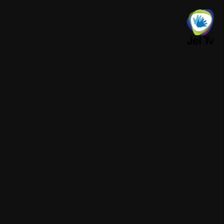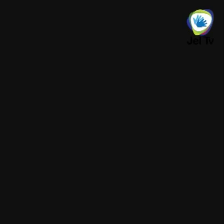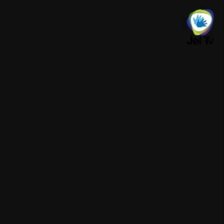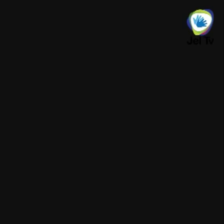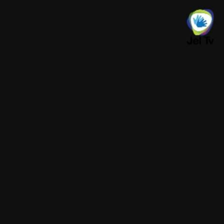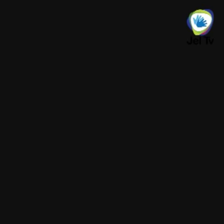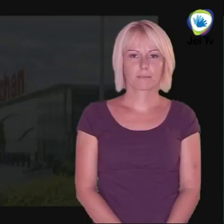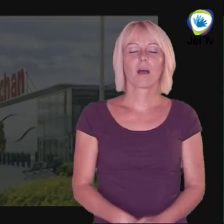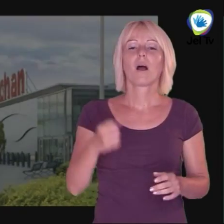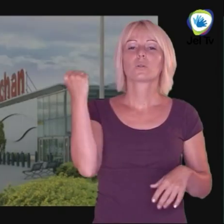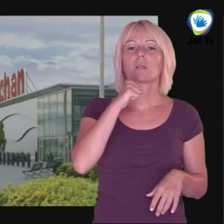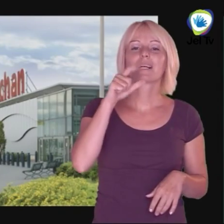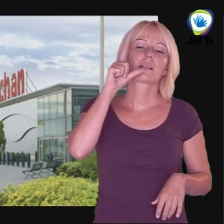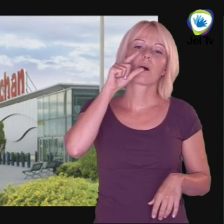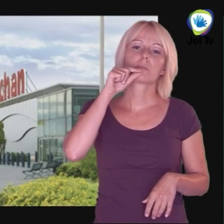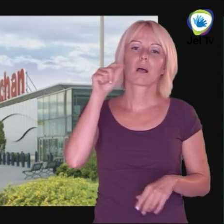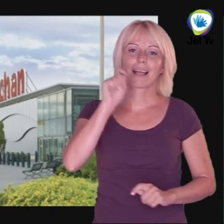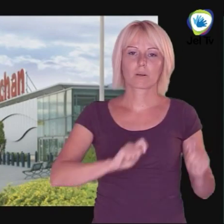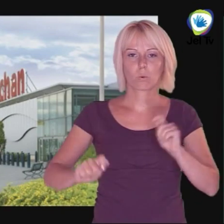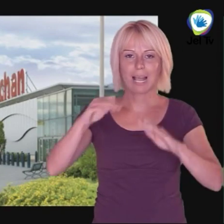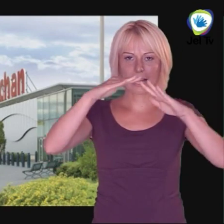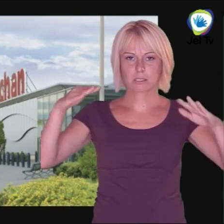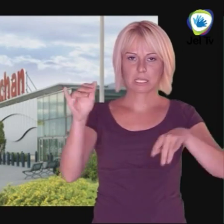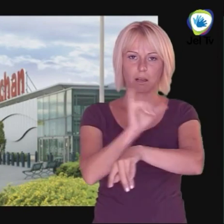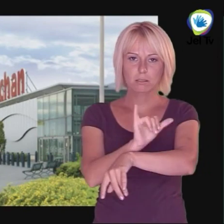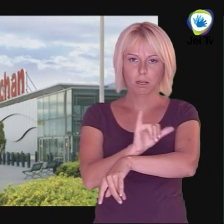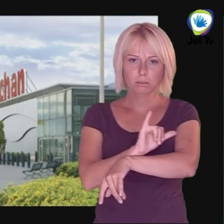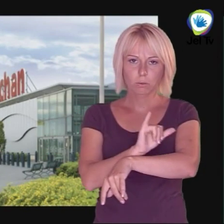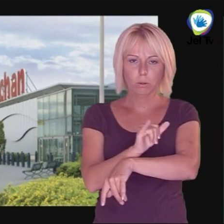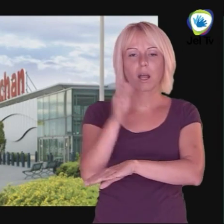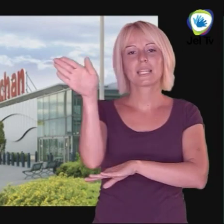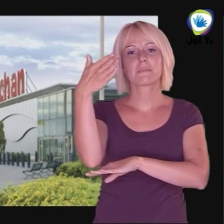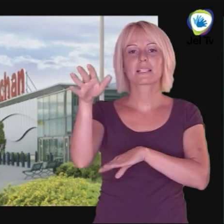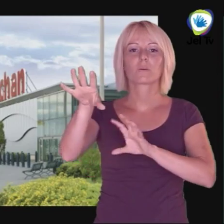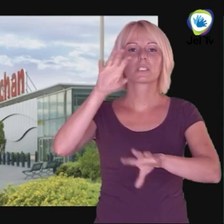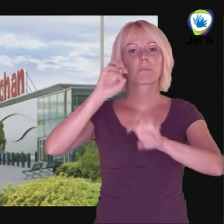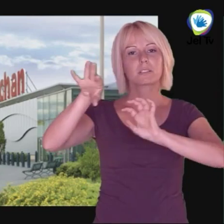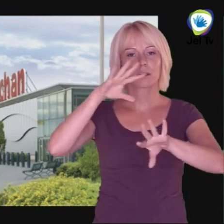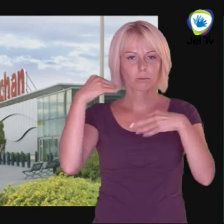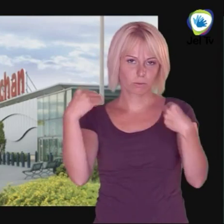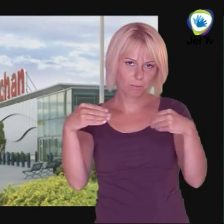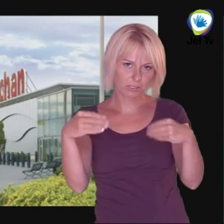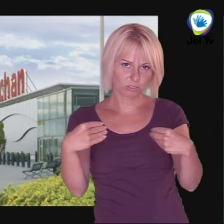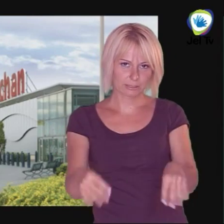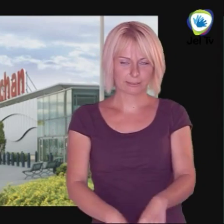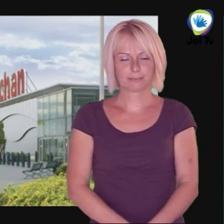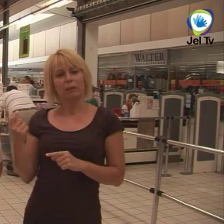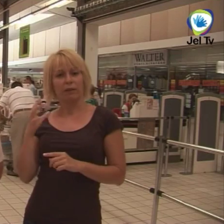A Dunakeszi Ocean Áruház igazgatója Virgin Depardieu a nemzetközi tapasztalatokról beszélt.